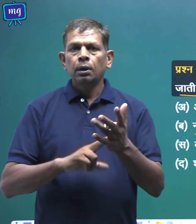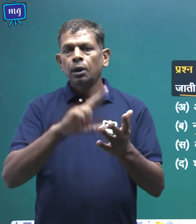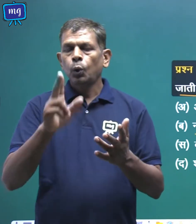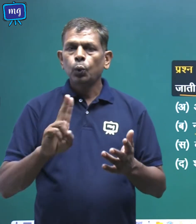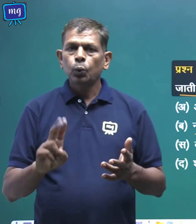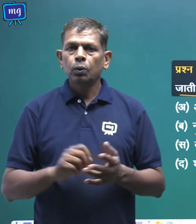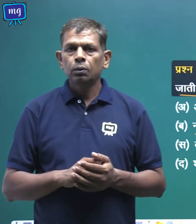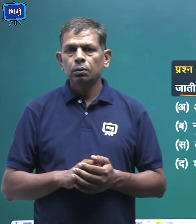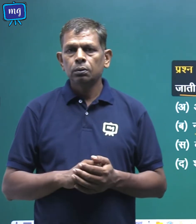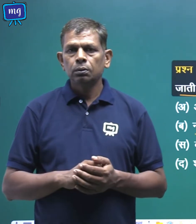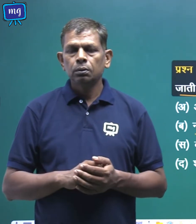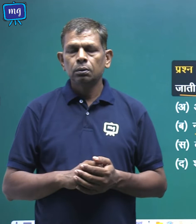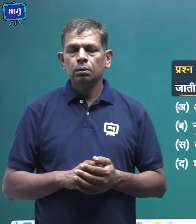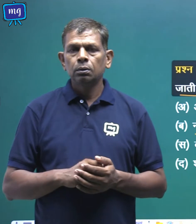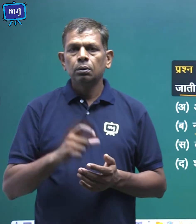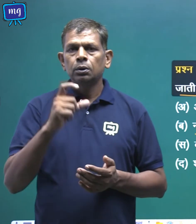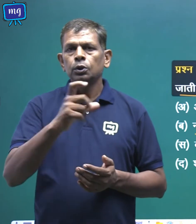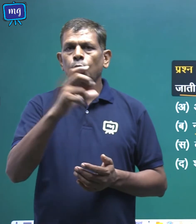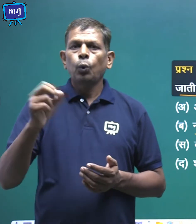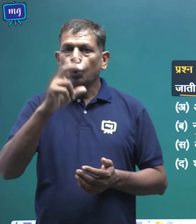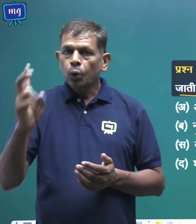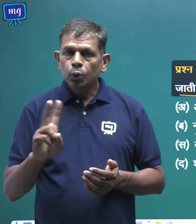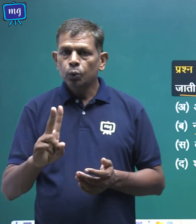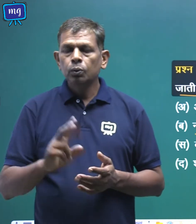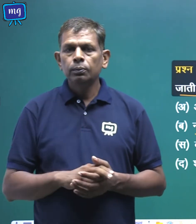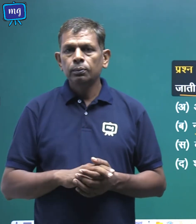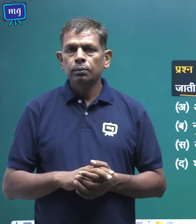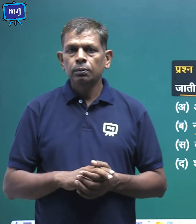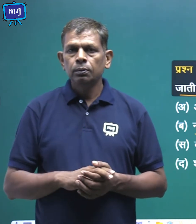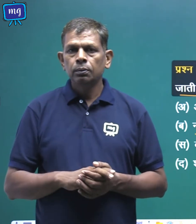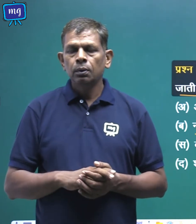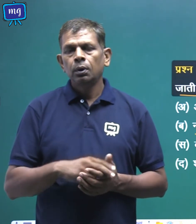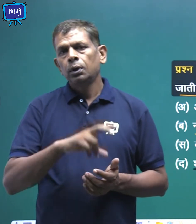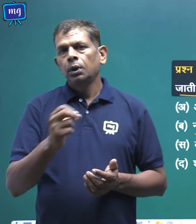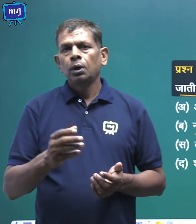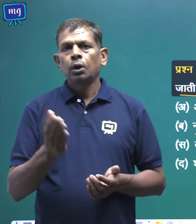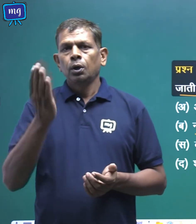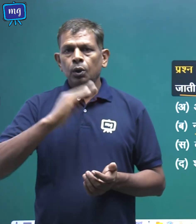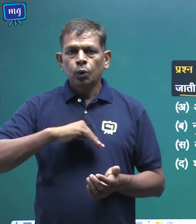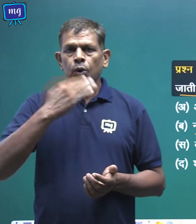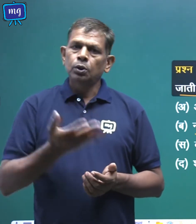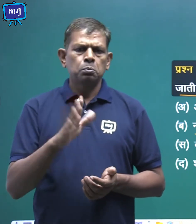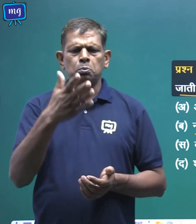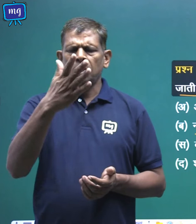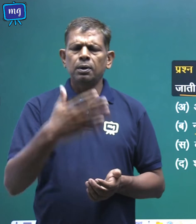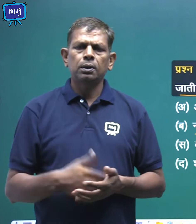नाइट्रोजन, कार्बन डाइऑक्साइड, या श्वसन नहीं पाया जाता।